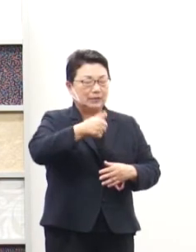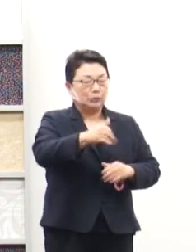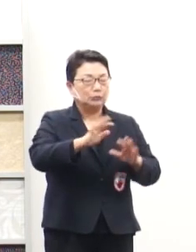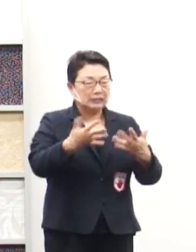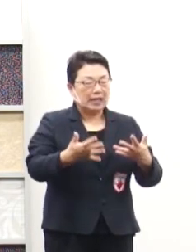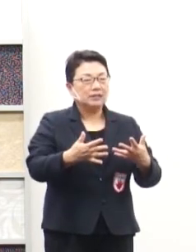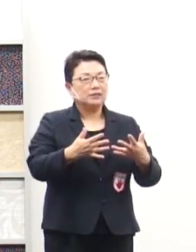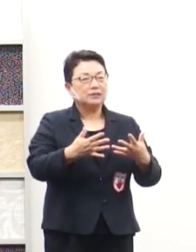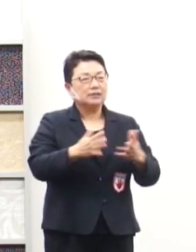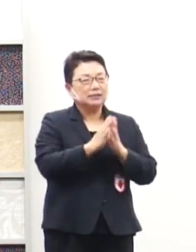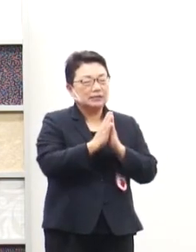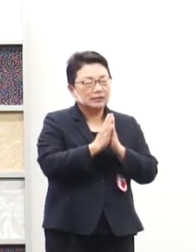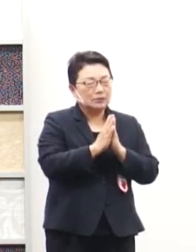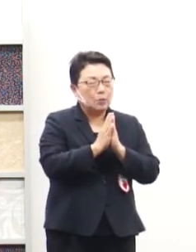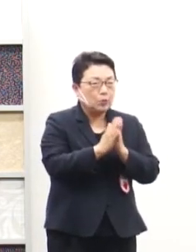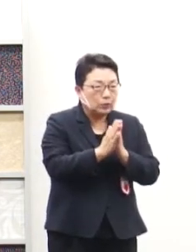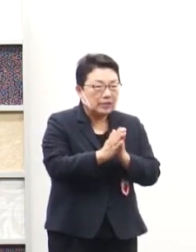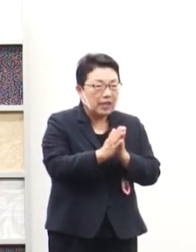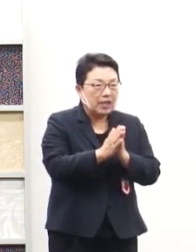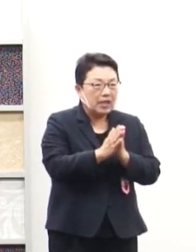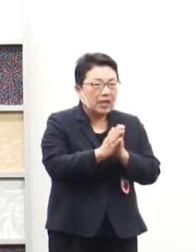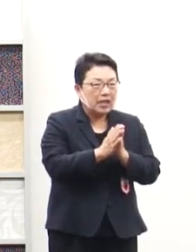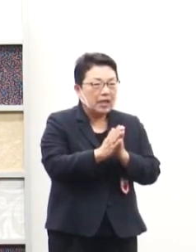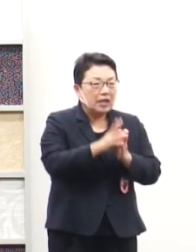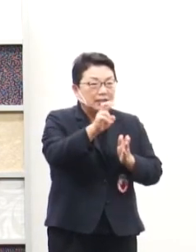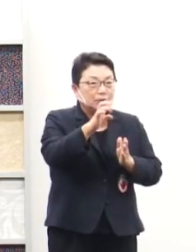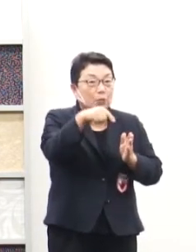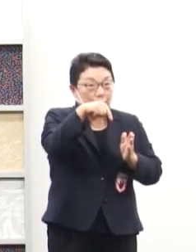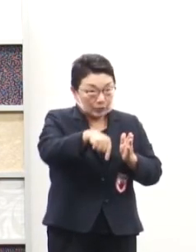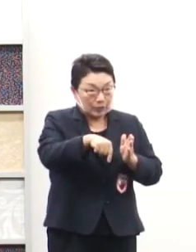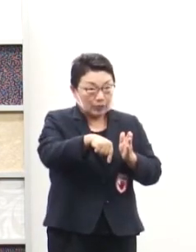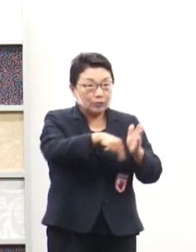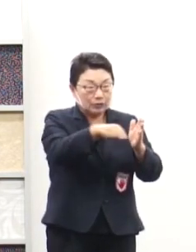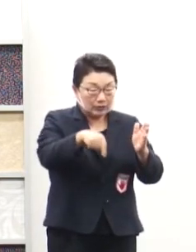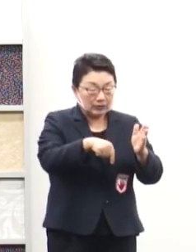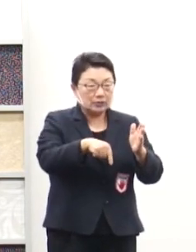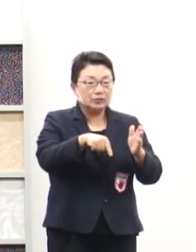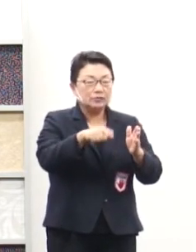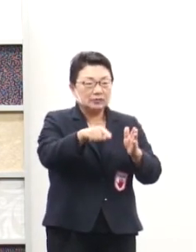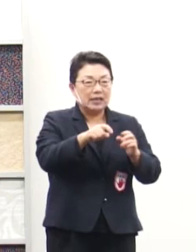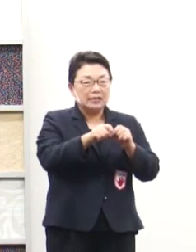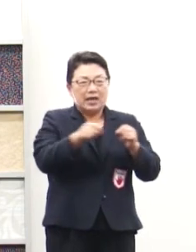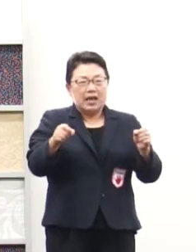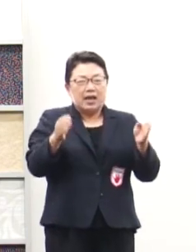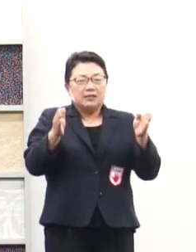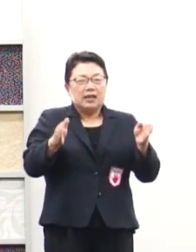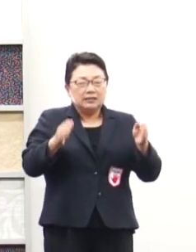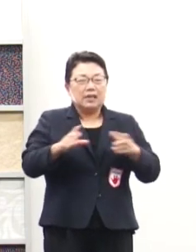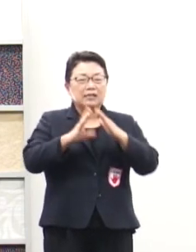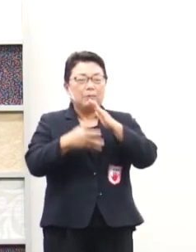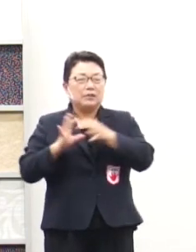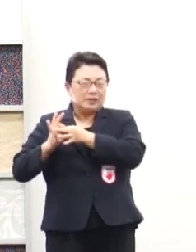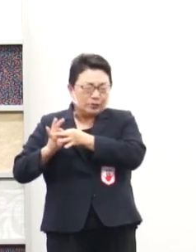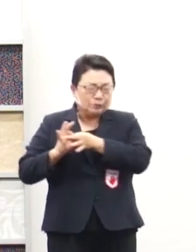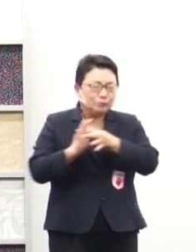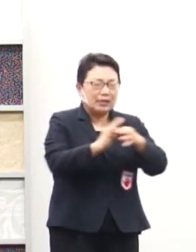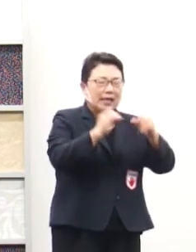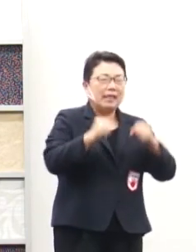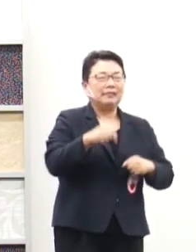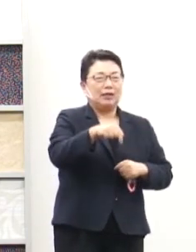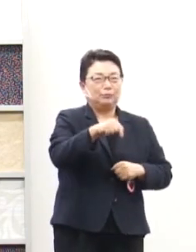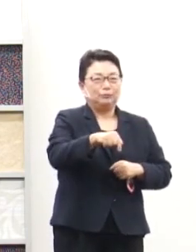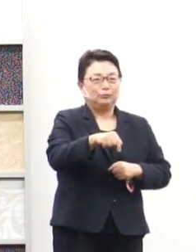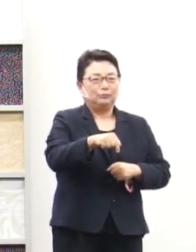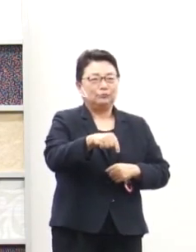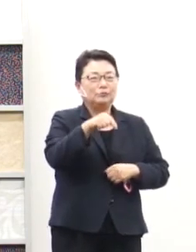緩やかな要請であることがよりはっきりした24条9項でですね、すごく長い間山梨県を続けているということが、まあ、